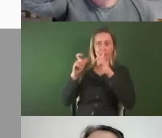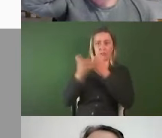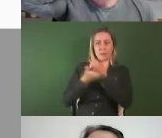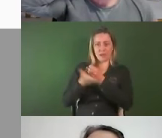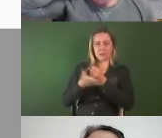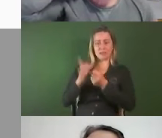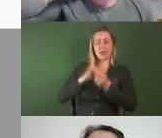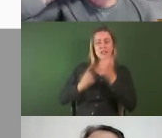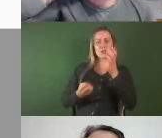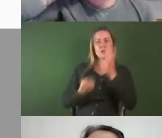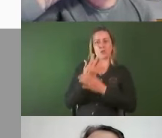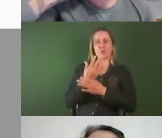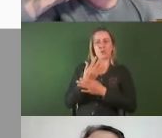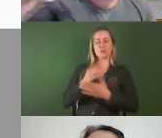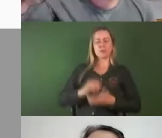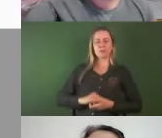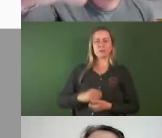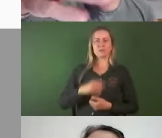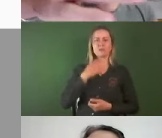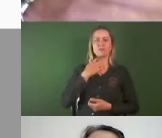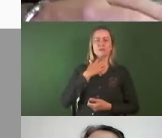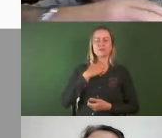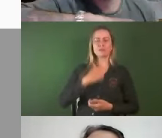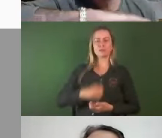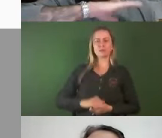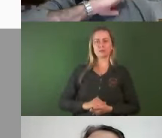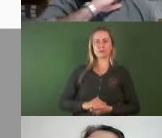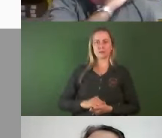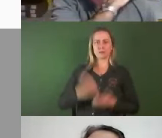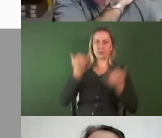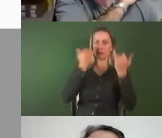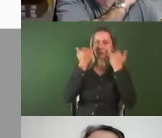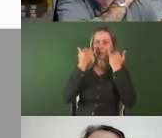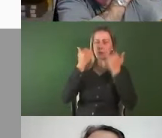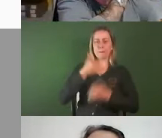né? E aí a gente vai indo, né, com uma série de dados. Em